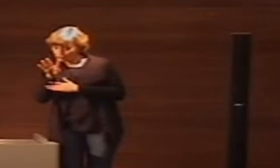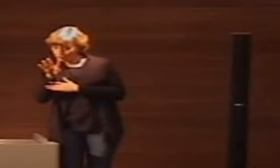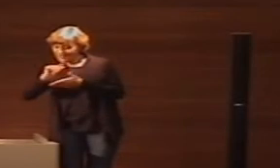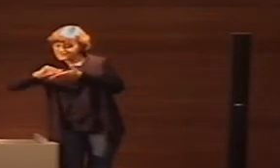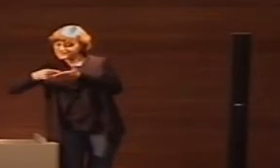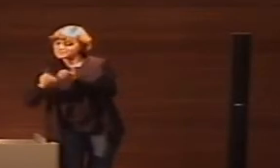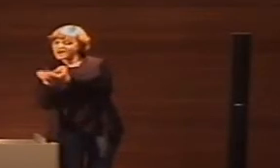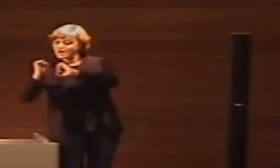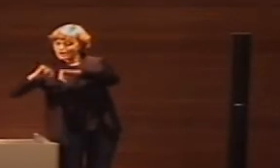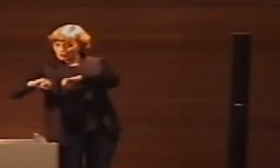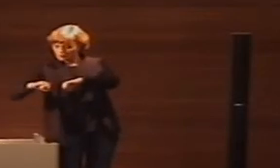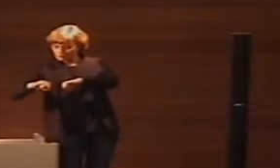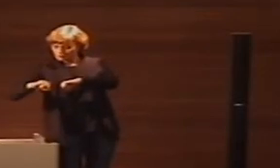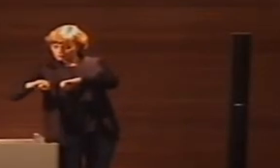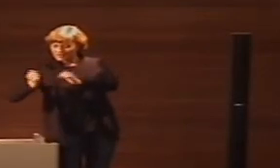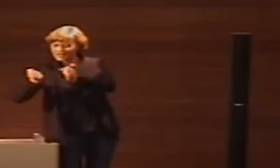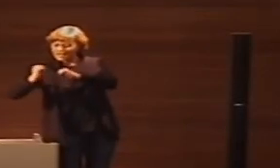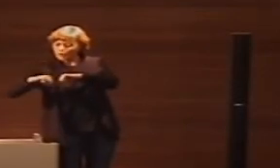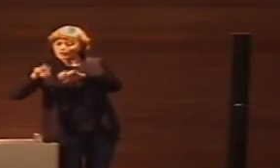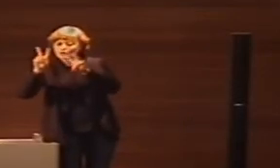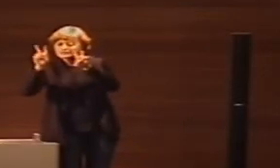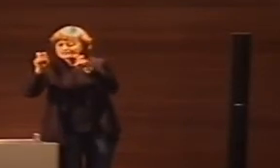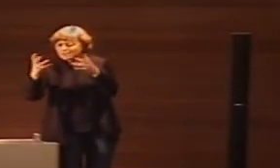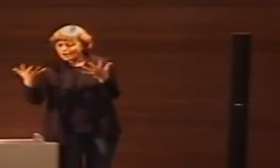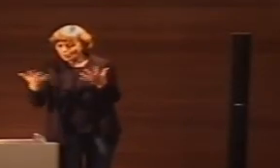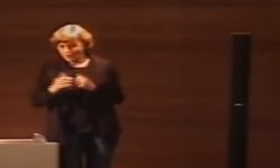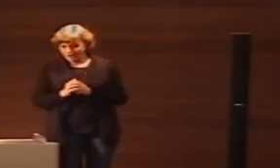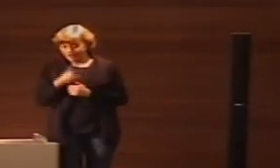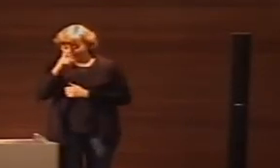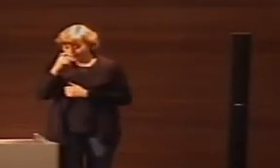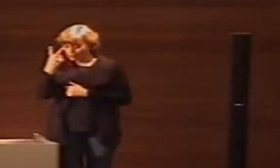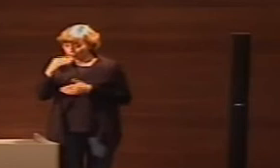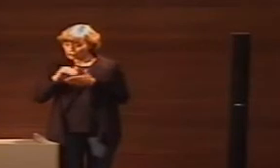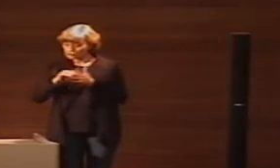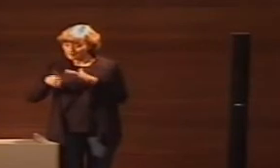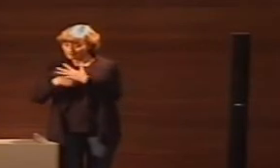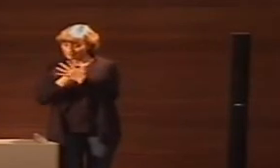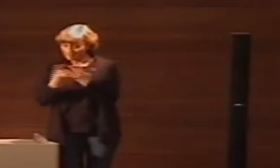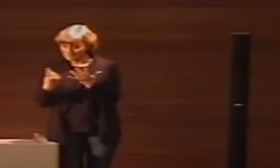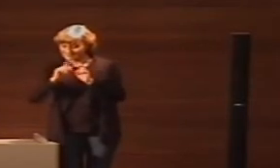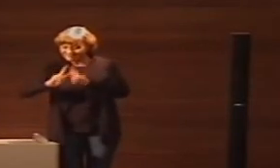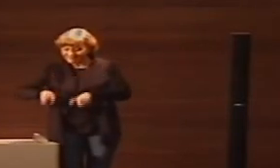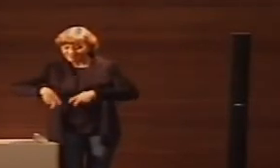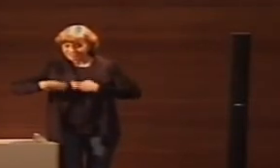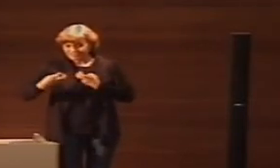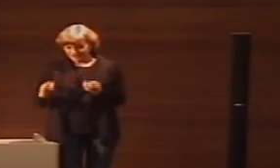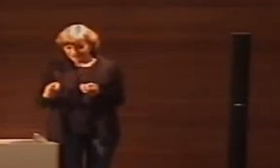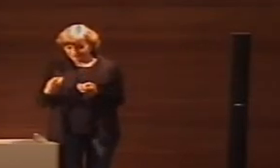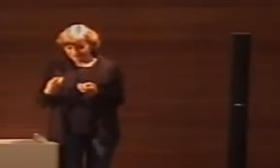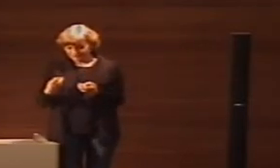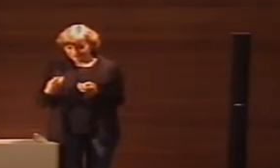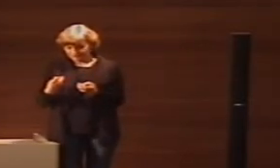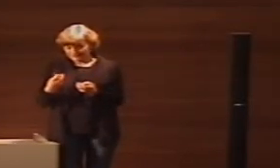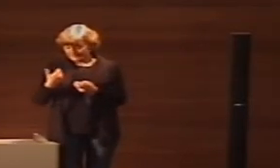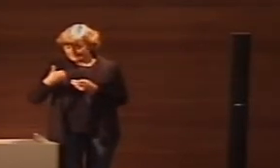acuerdo de reciclar para 2016 el 60%. Estamos en el 38%, finales